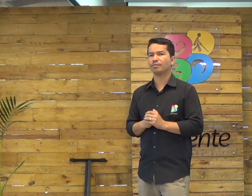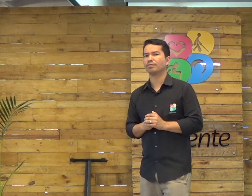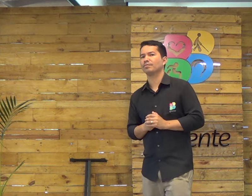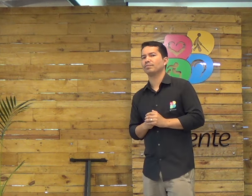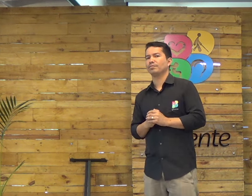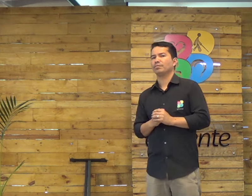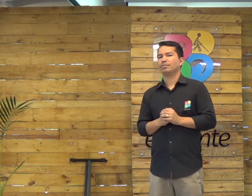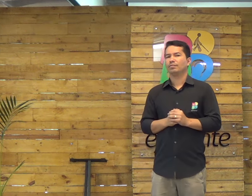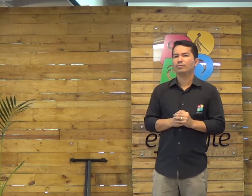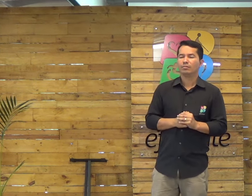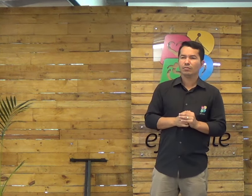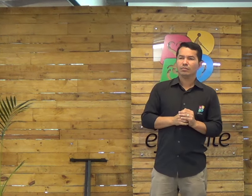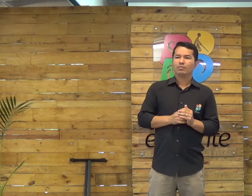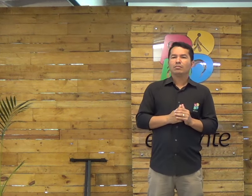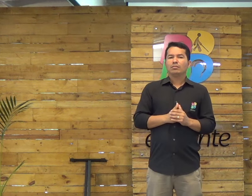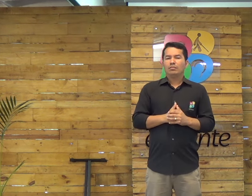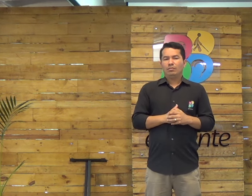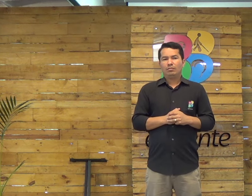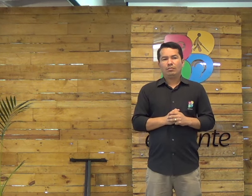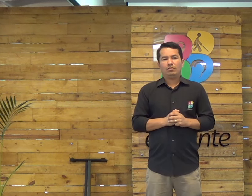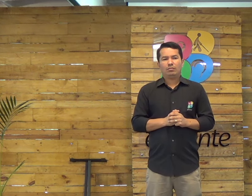Amém?